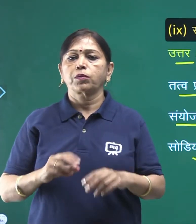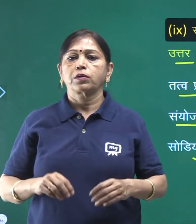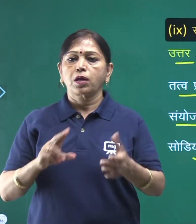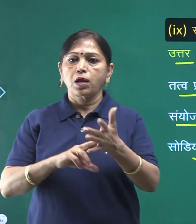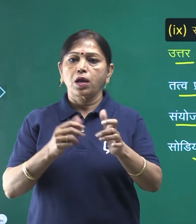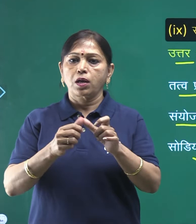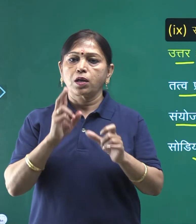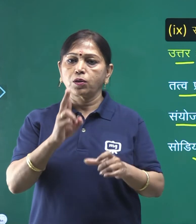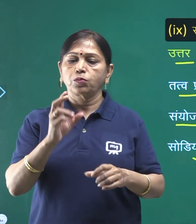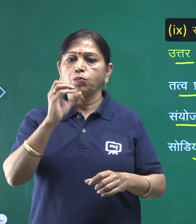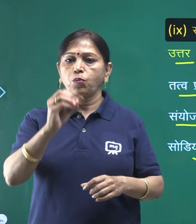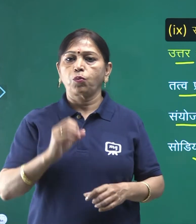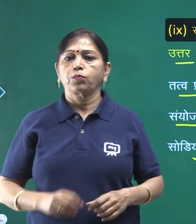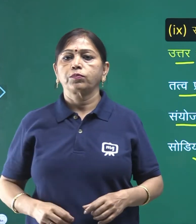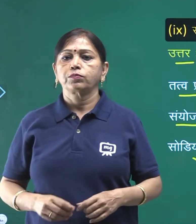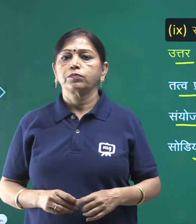Na2O